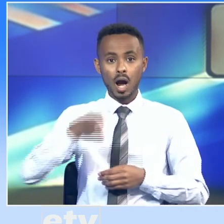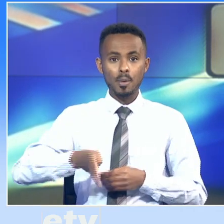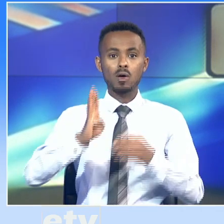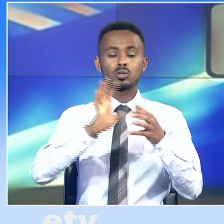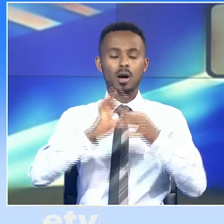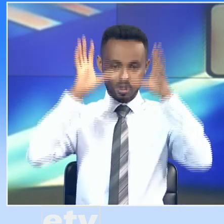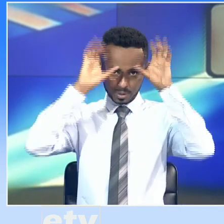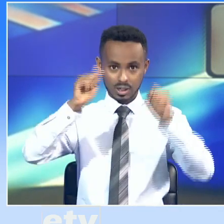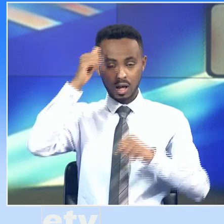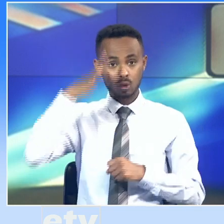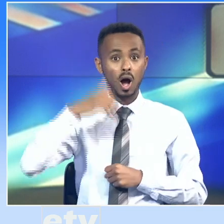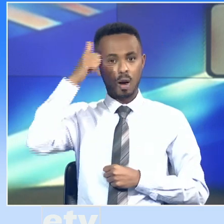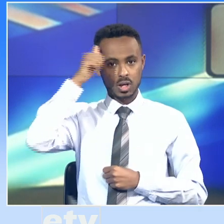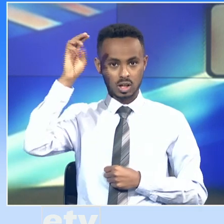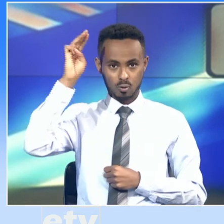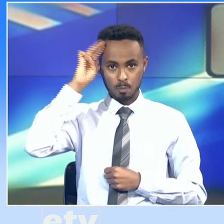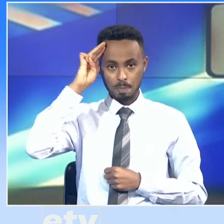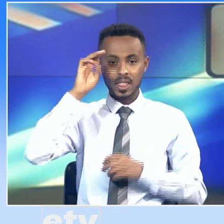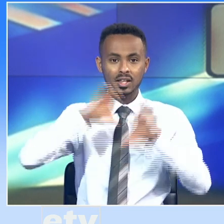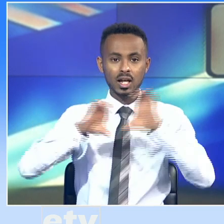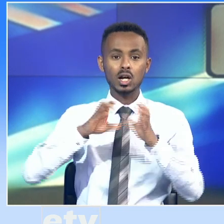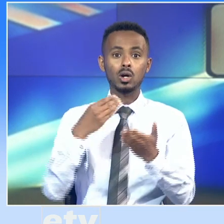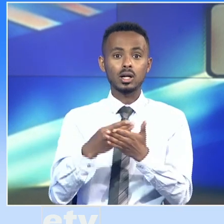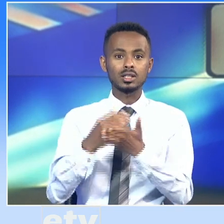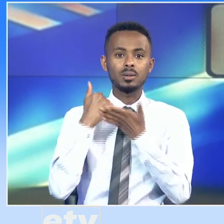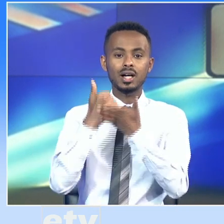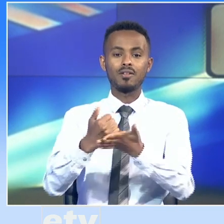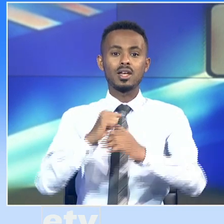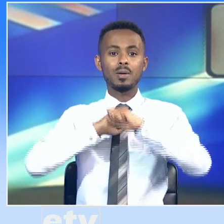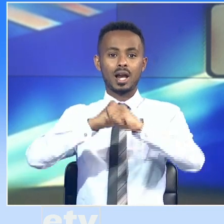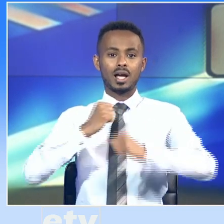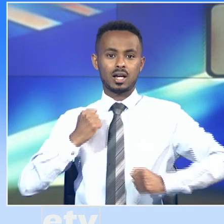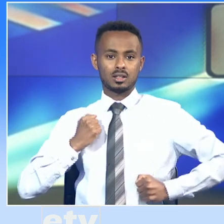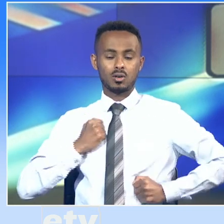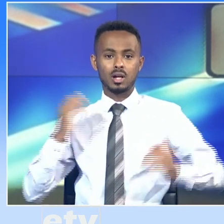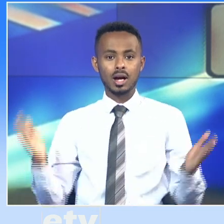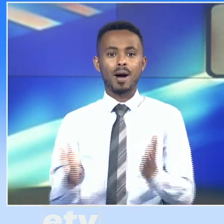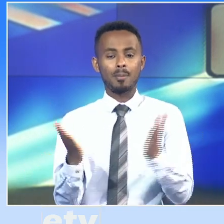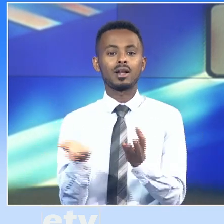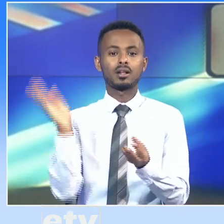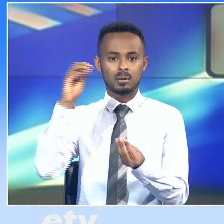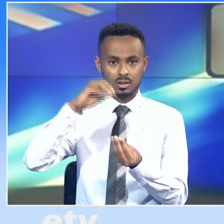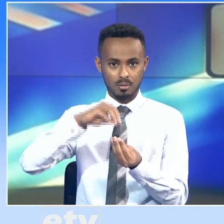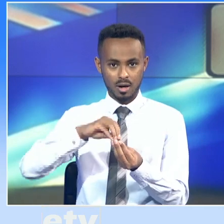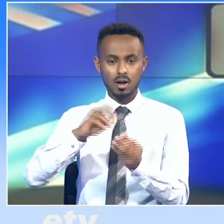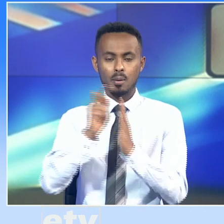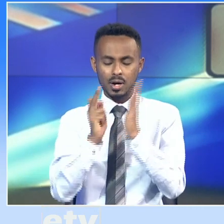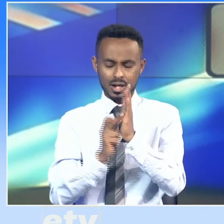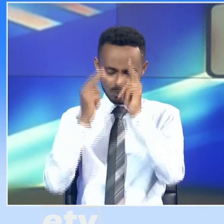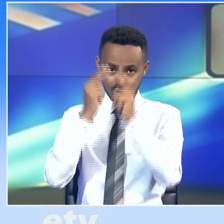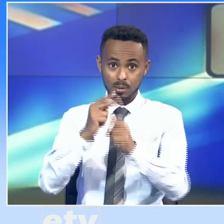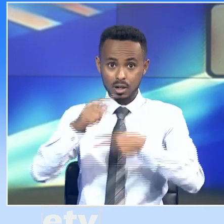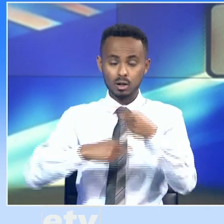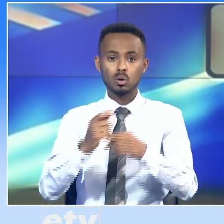ባንኮች ማህበር ፕሬዝዳንት አቶ አበሳኖም የተደረገው የብር ድጋፍ የመከላከያ ሰራዊትን ከማበረታታት ባሻገር በህግ ማስከበር